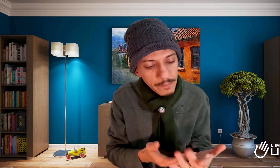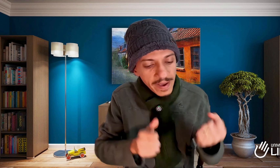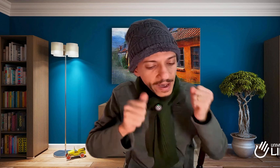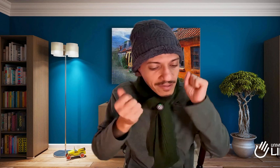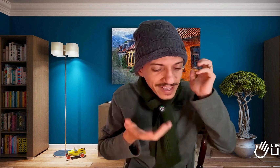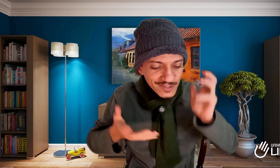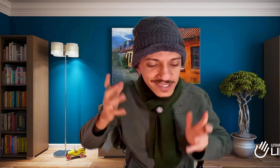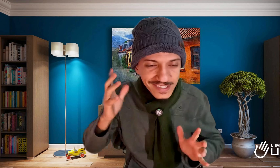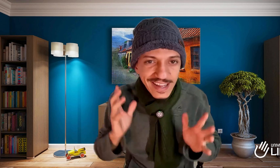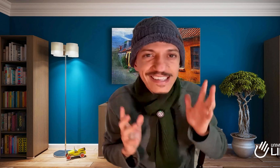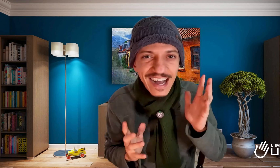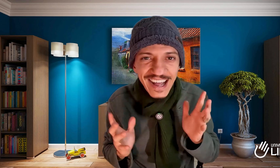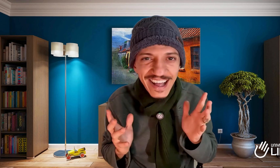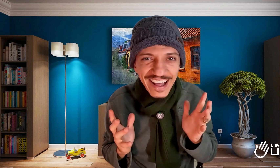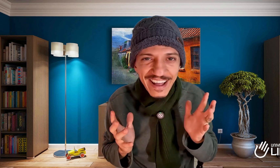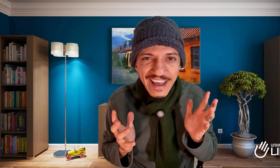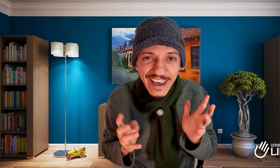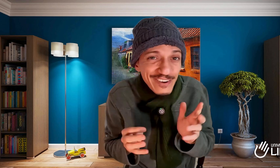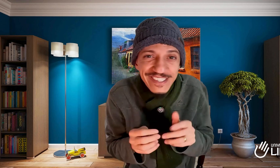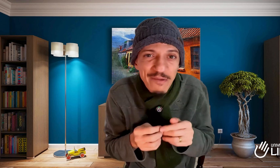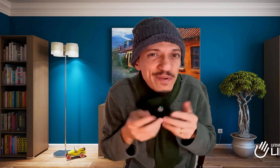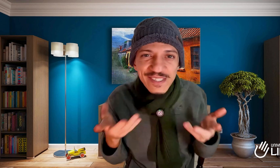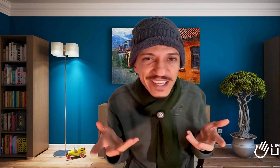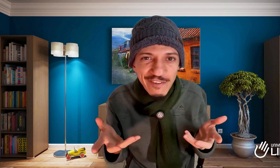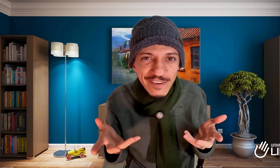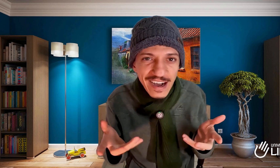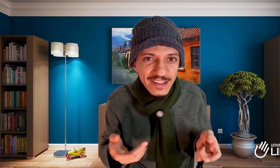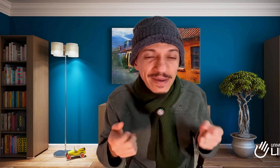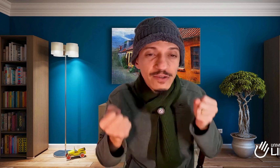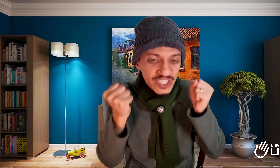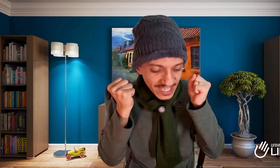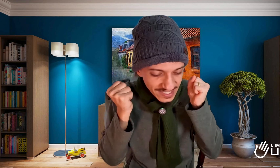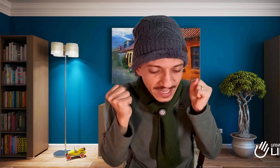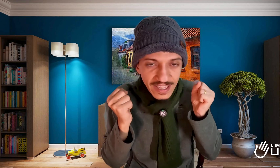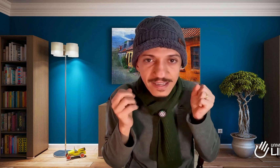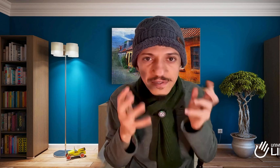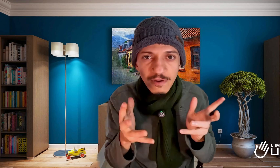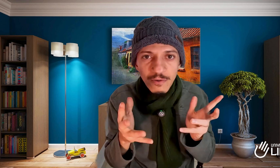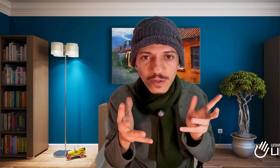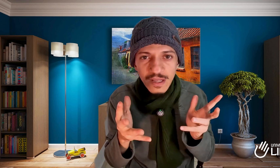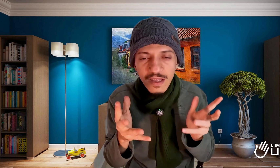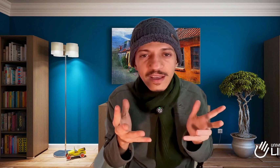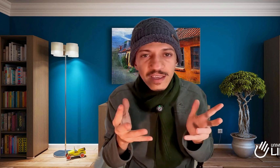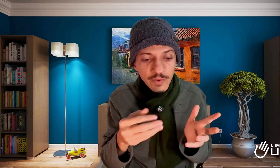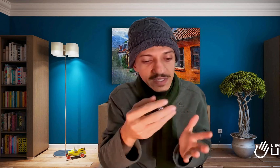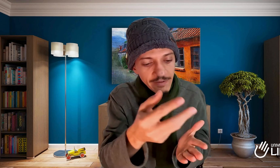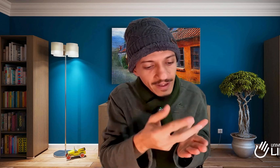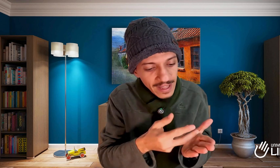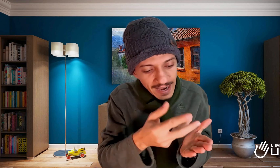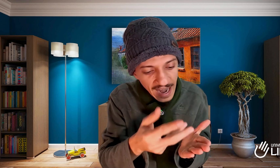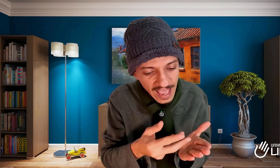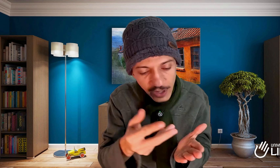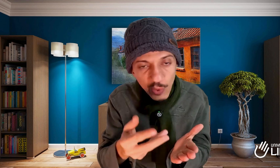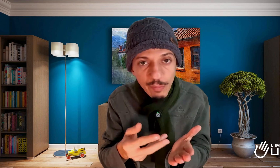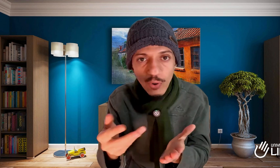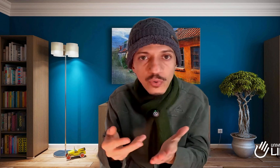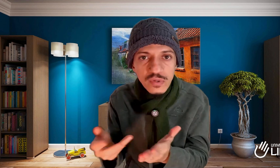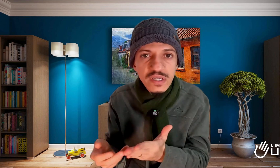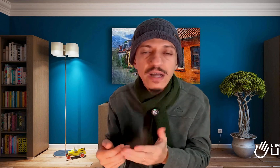o texto e sinalizar. Eu não sabia o significado, mas eu tinha certeza absoluta que eu estava lendo e pronunciando da